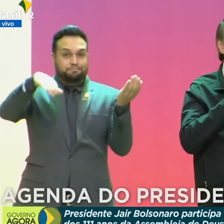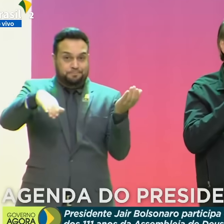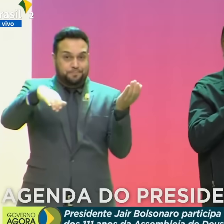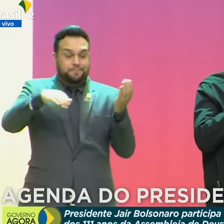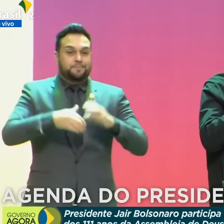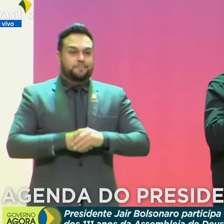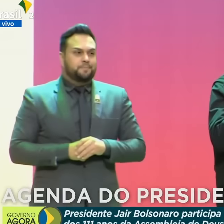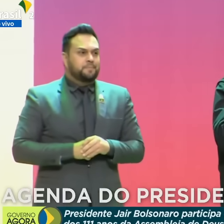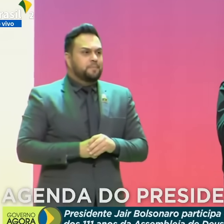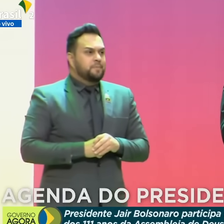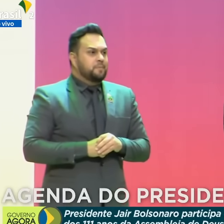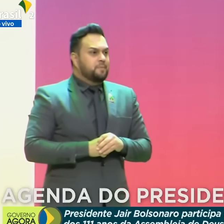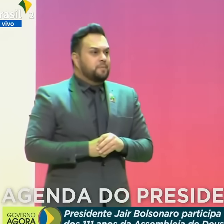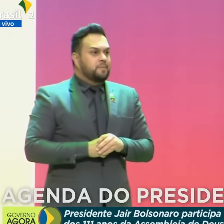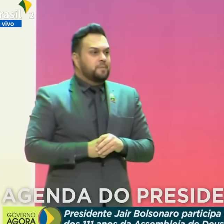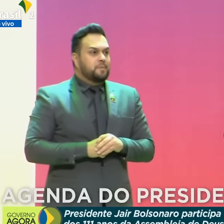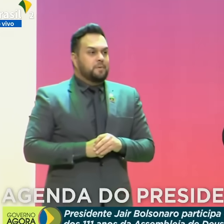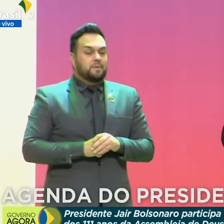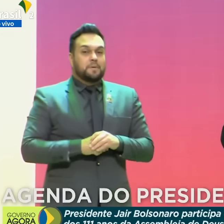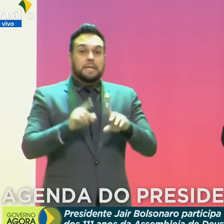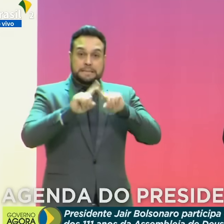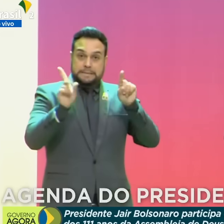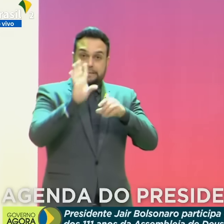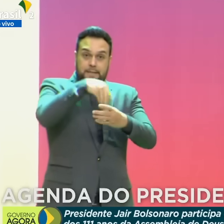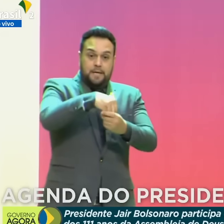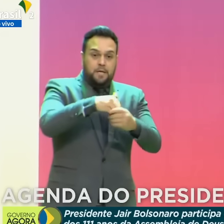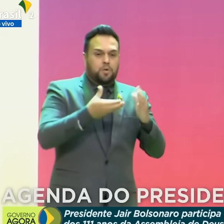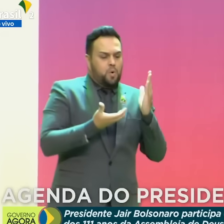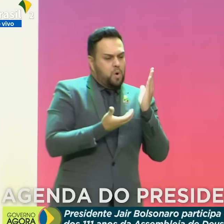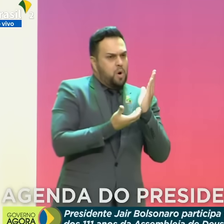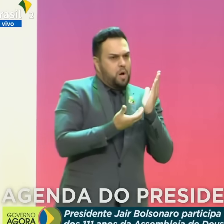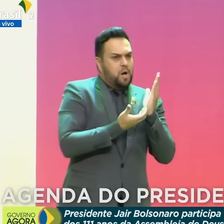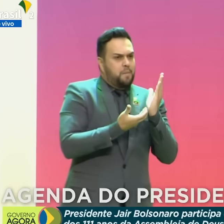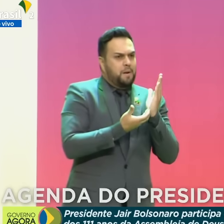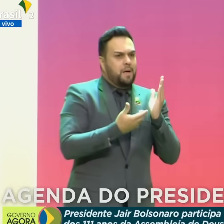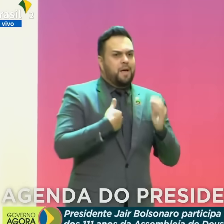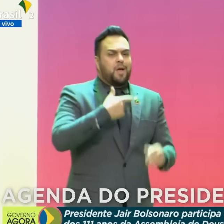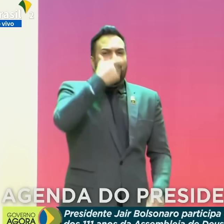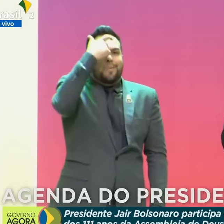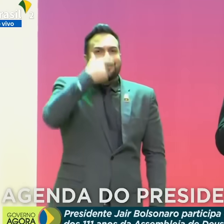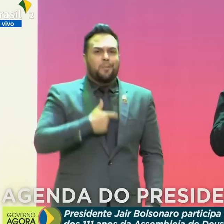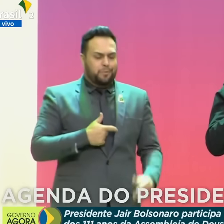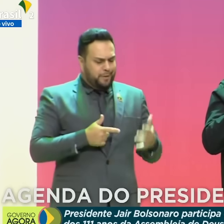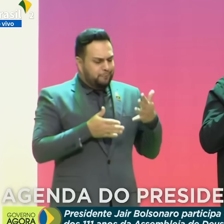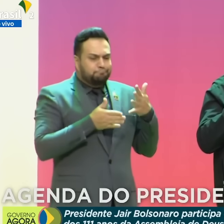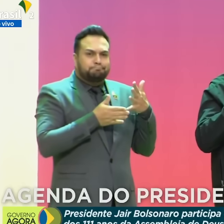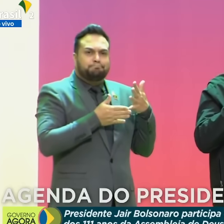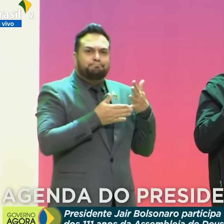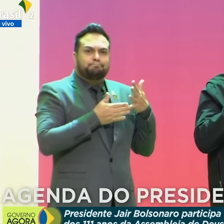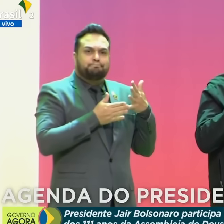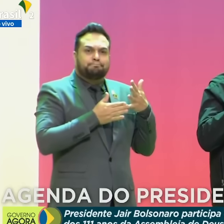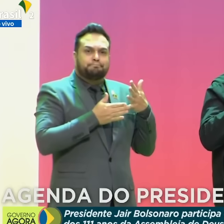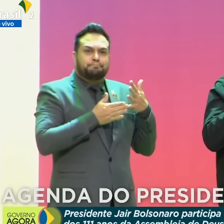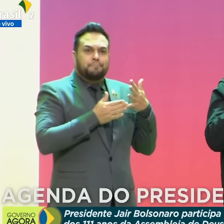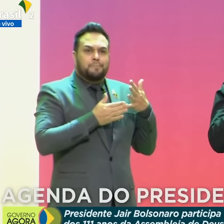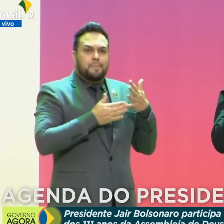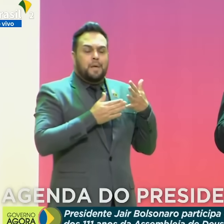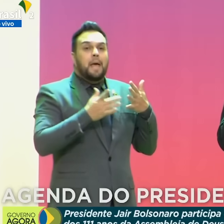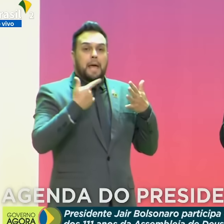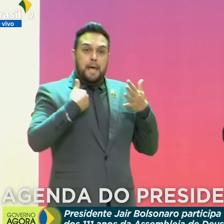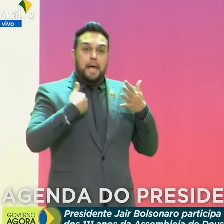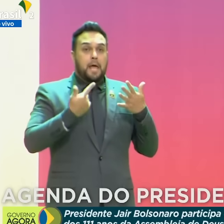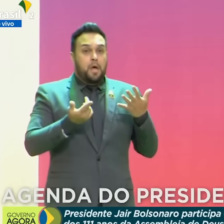em um dado momento, apesar de ser um deputado do baixo clero, eu apareci